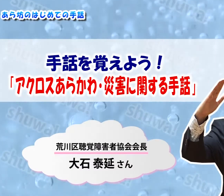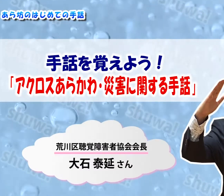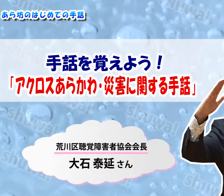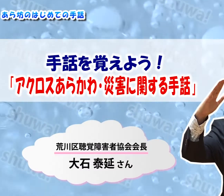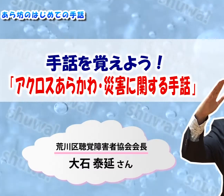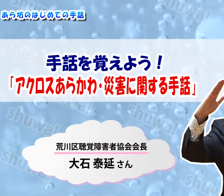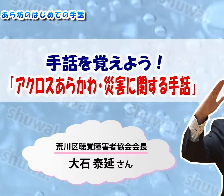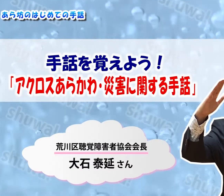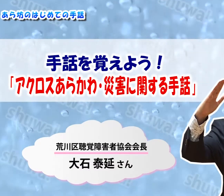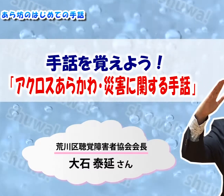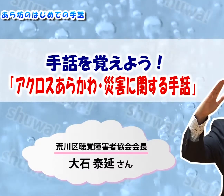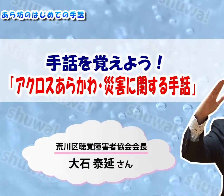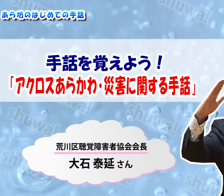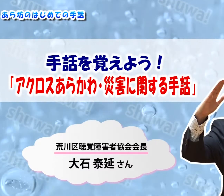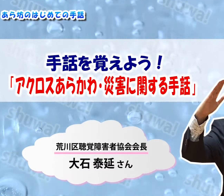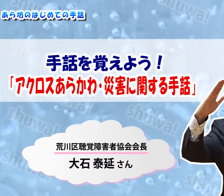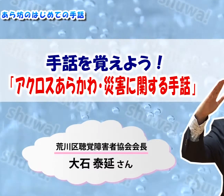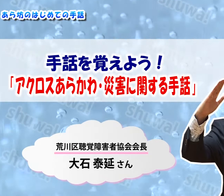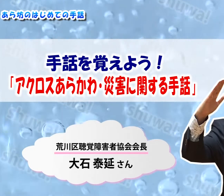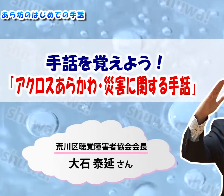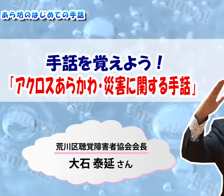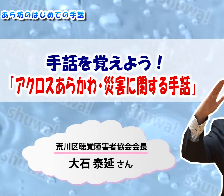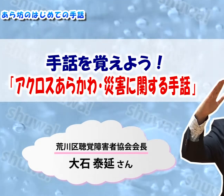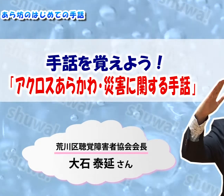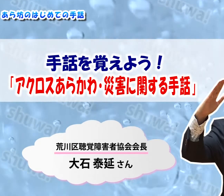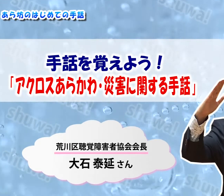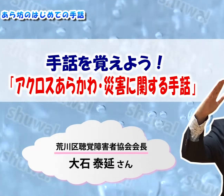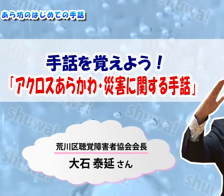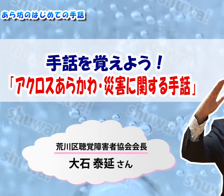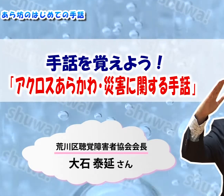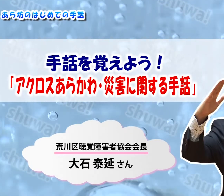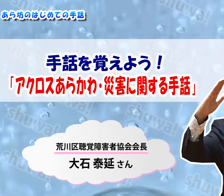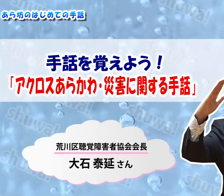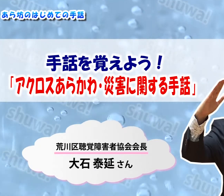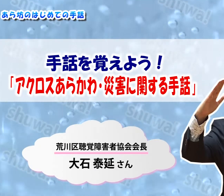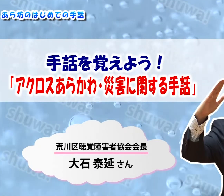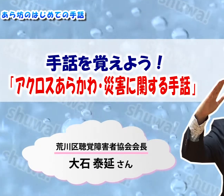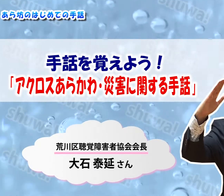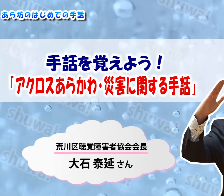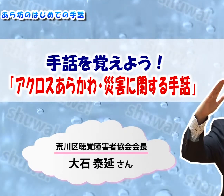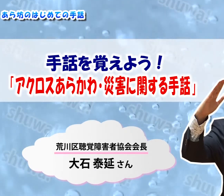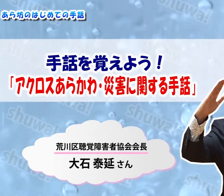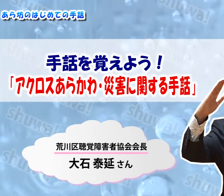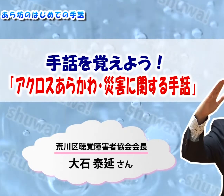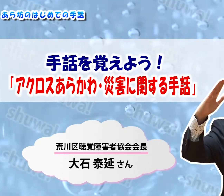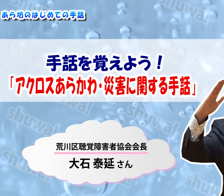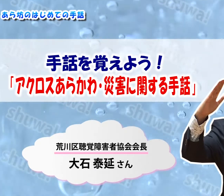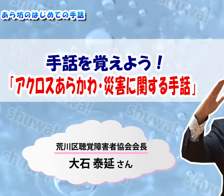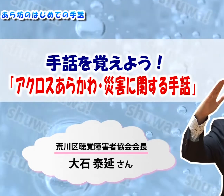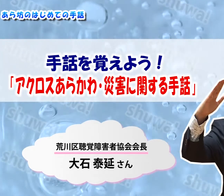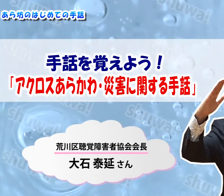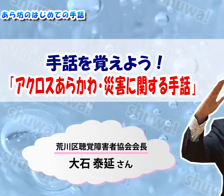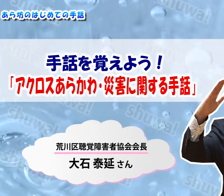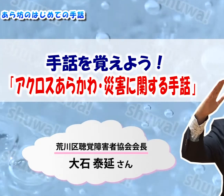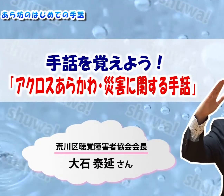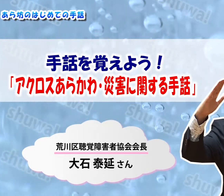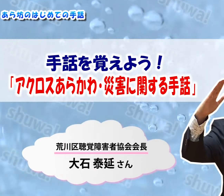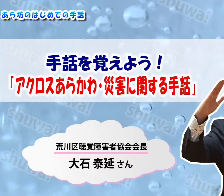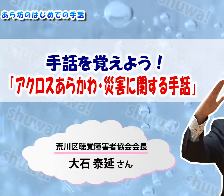今回は大石会長にアクロス荒川という手話と災害に関する手話を教えていただきました。